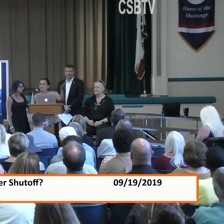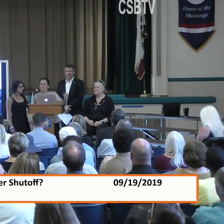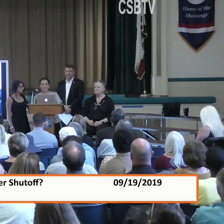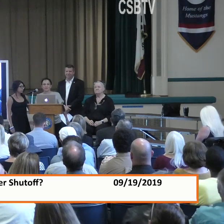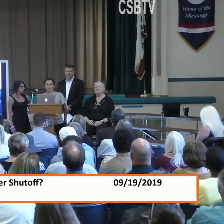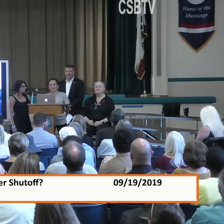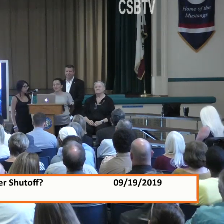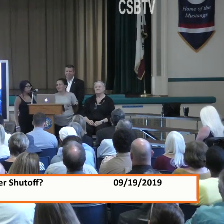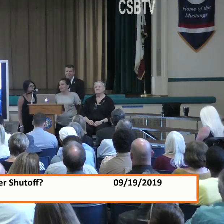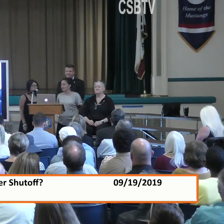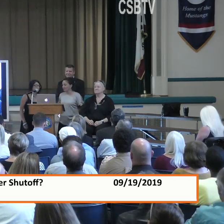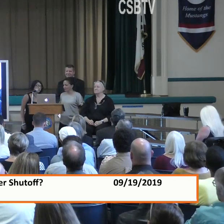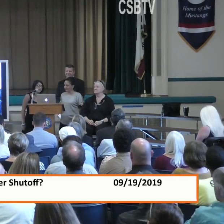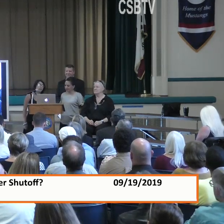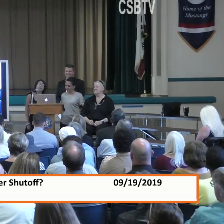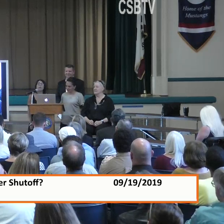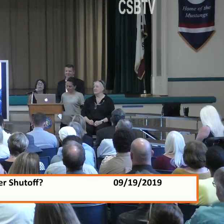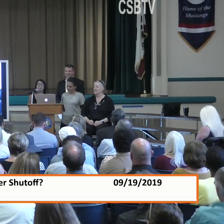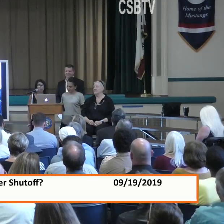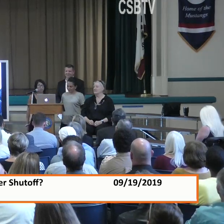seña.